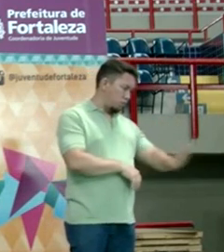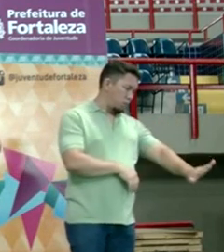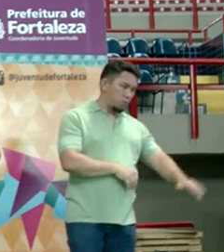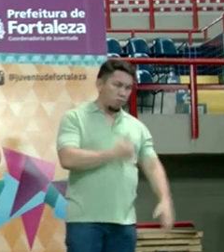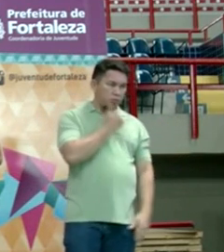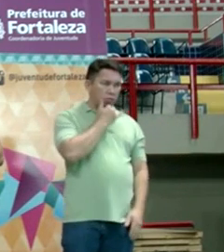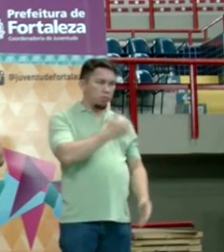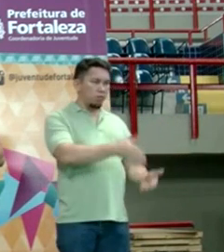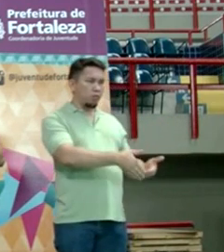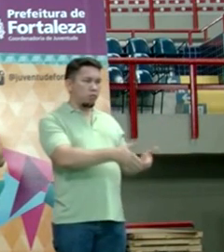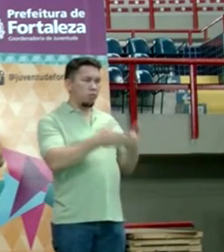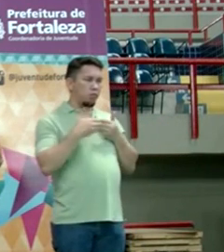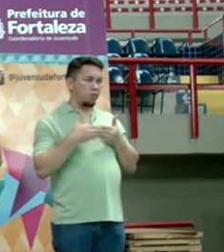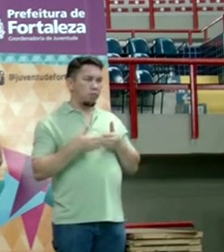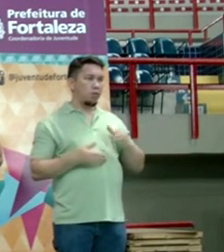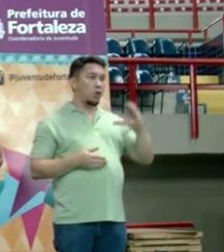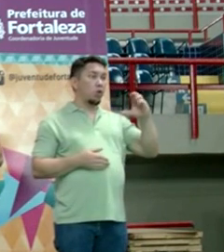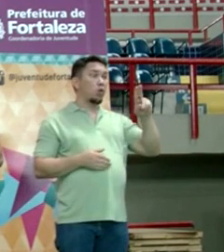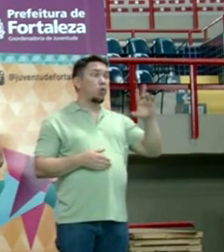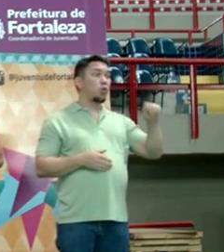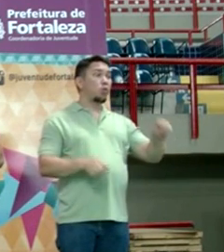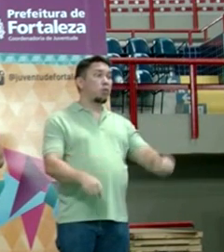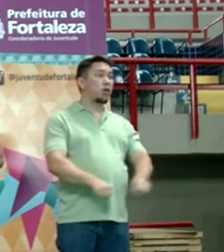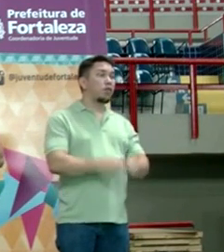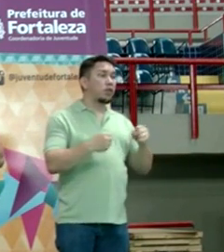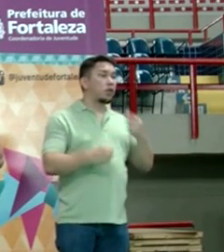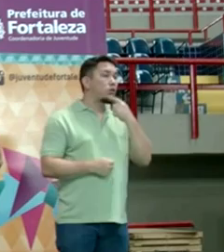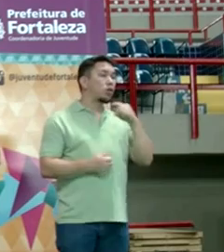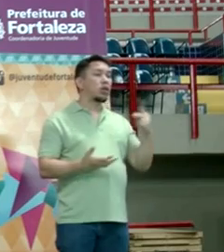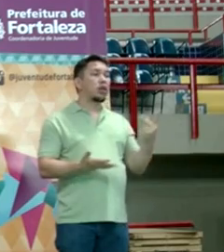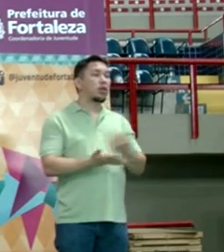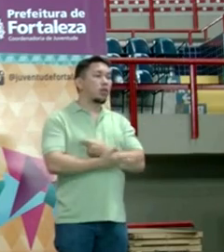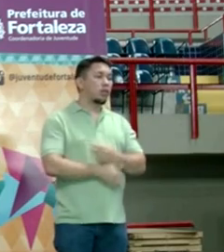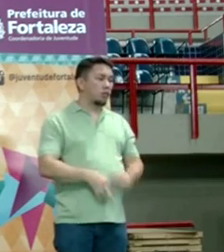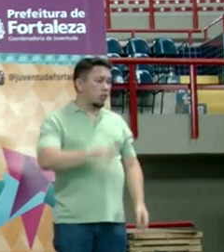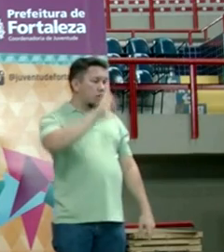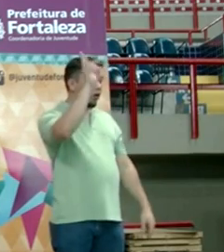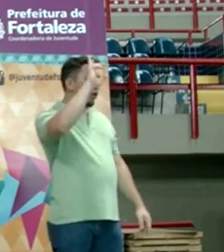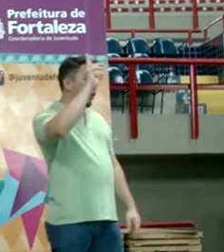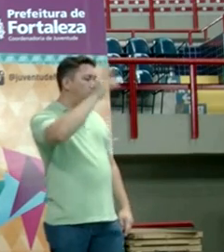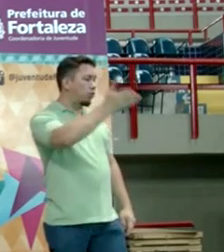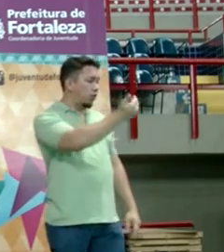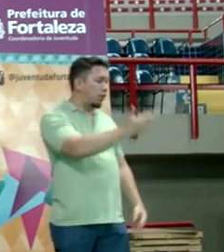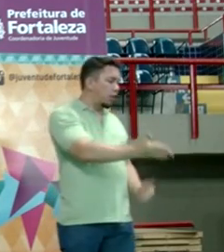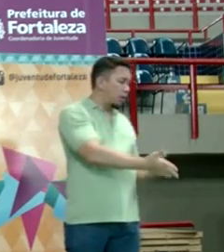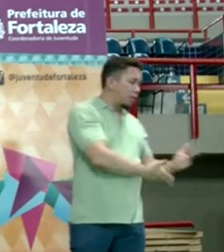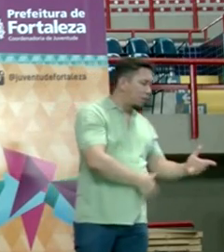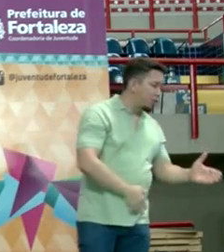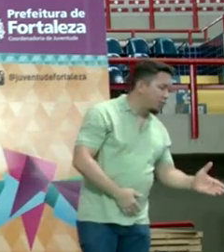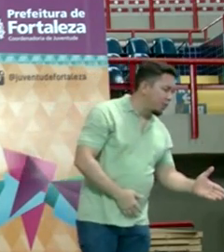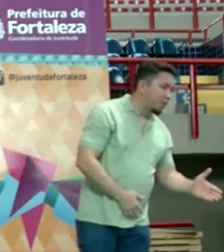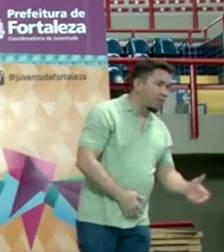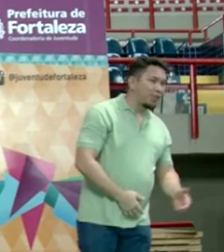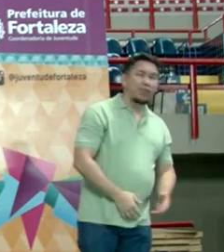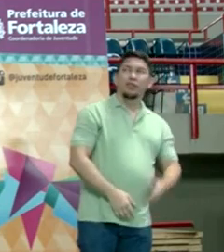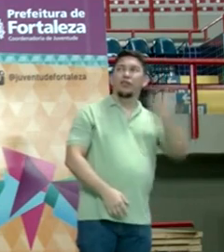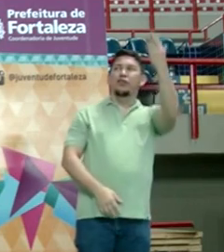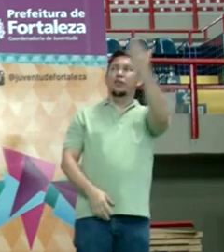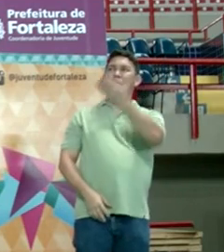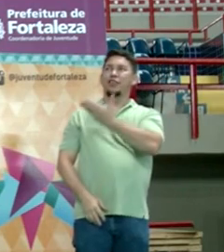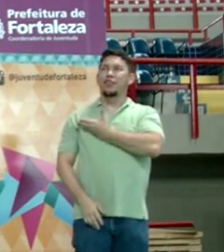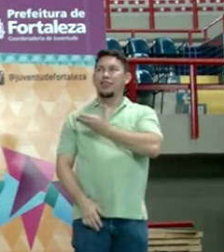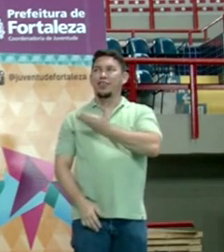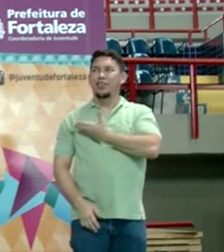União, Cuba ia falir, ia. Aí o que aconteceu? A União Soviética, eu compro. Aí o Fidel,